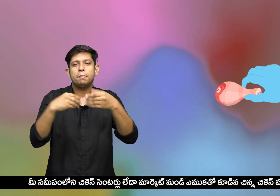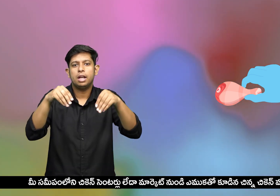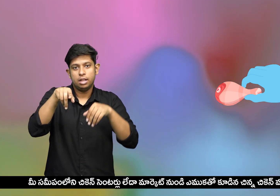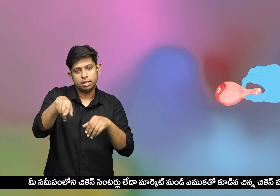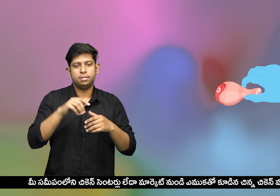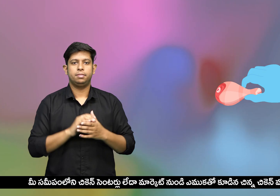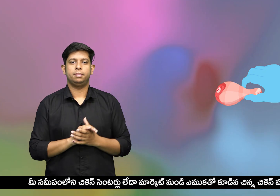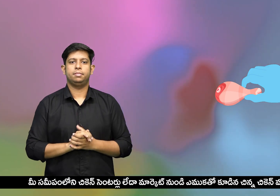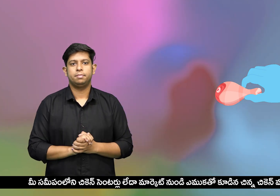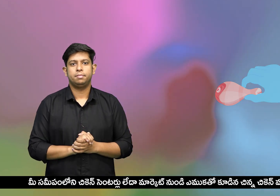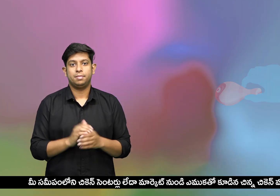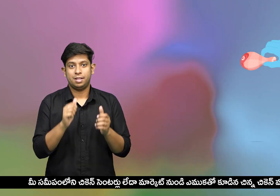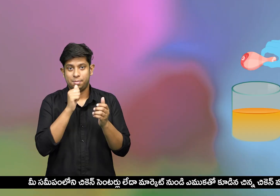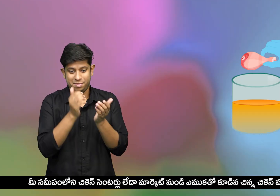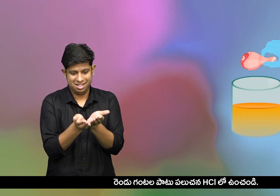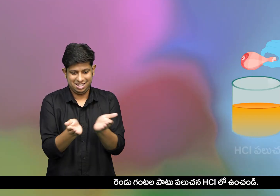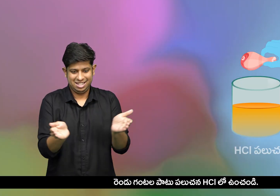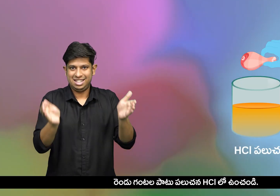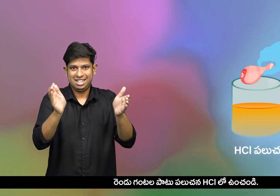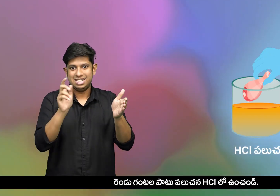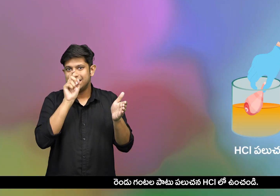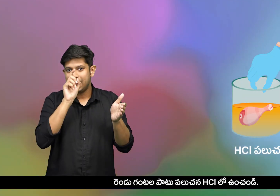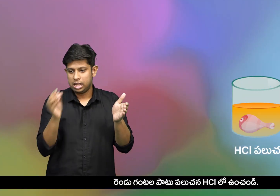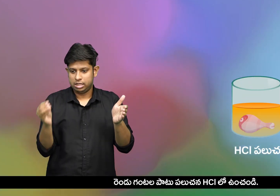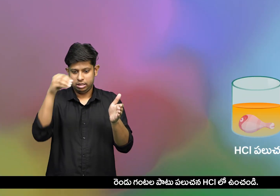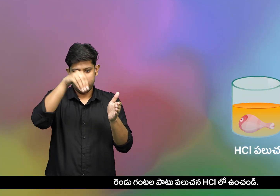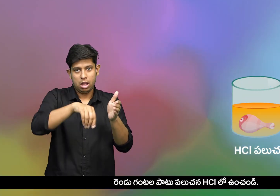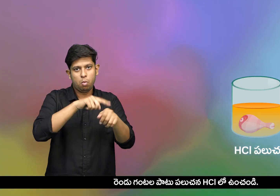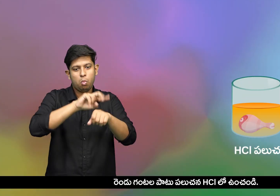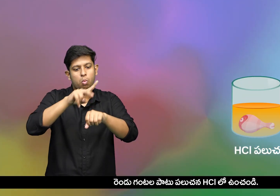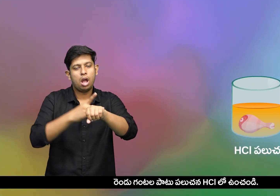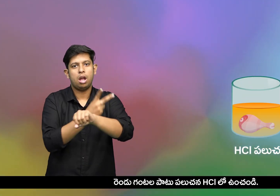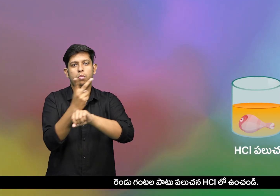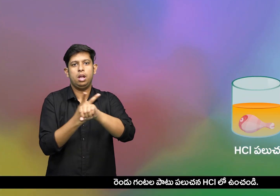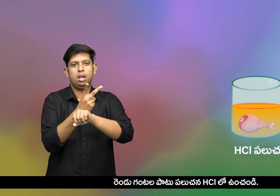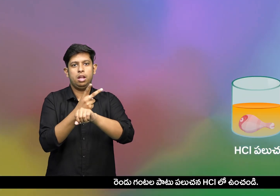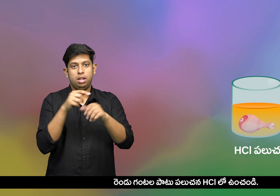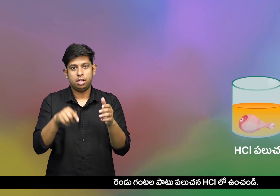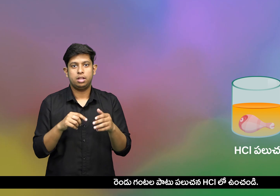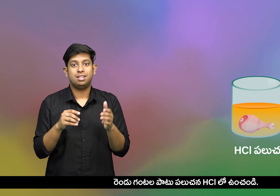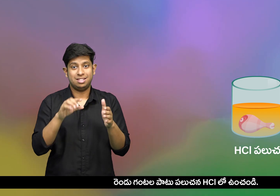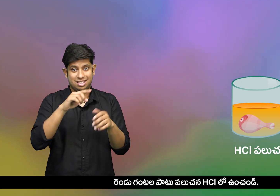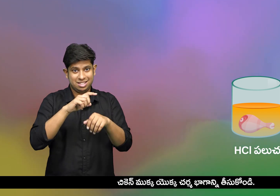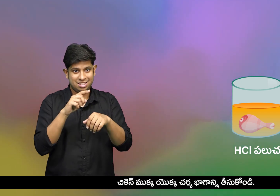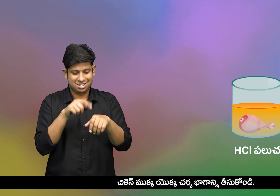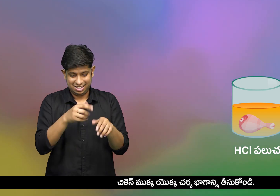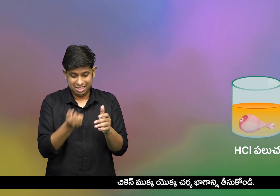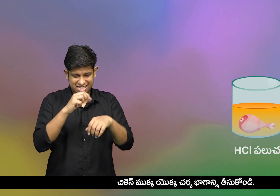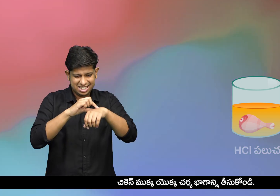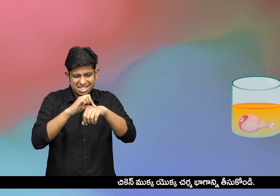చికెన్ ముక్కను సేకరించండి. 2 గంటల పాటు పలుచన HCIలో ఉంచండి. చికెన్ ముక్క యొక్క